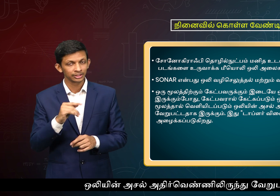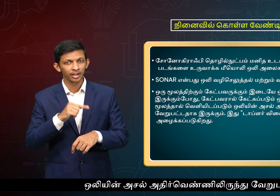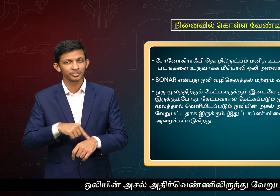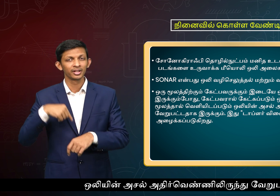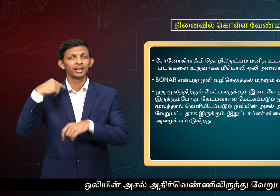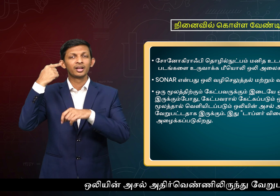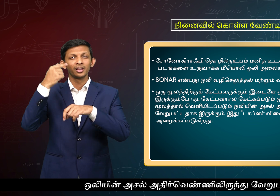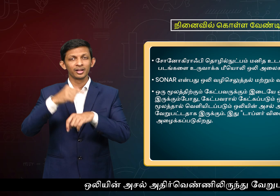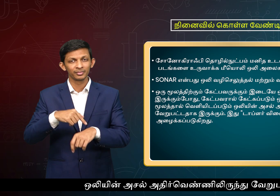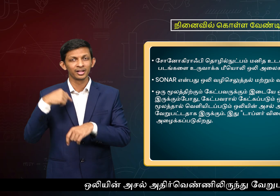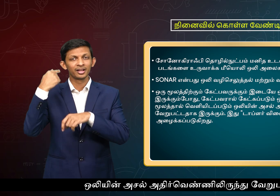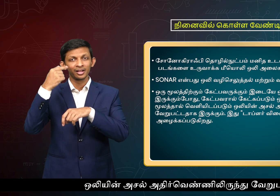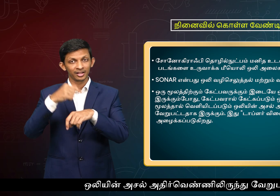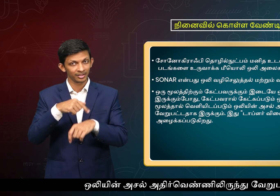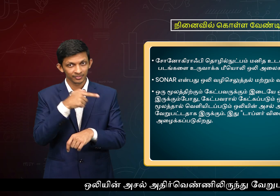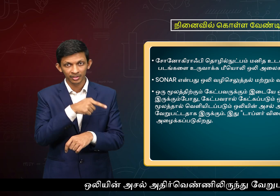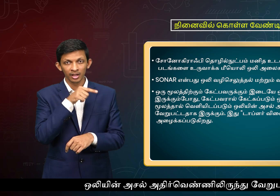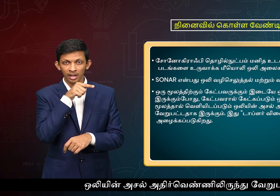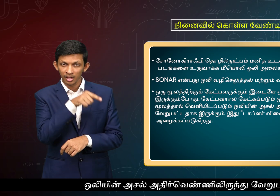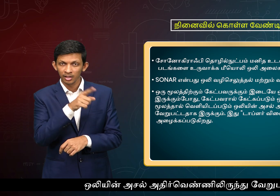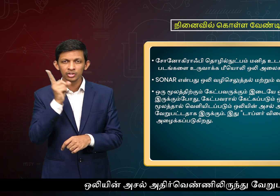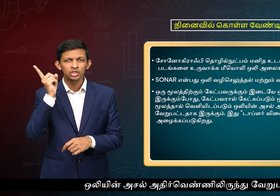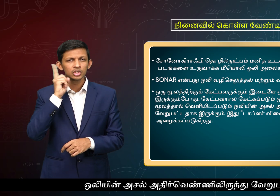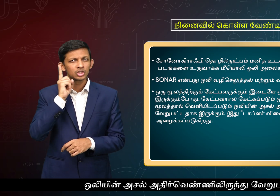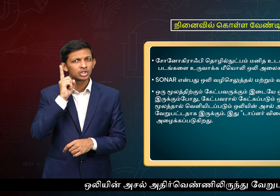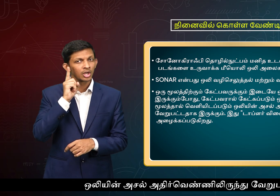ஒலியின் அசல் அதிர்வெண்ணிலிருந்து வேறுபட்டது.